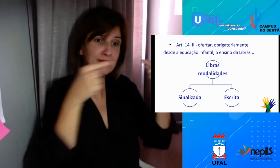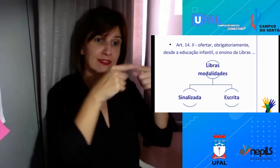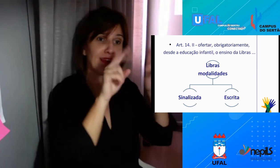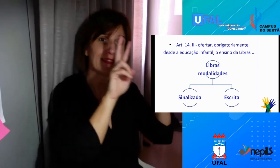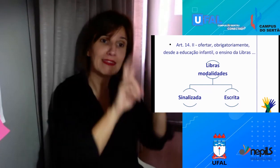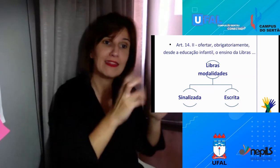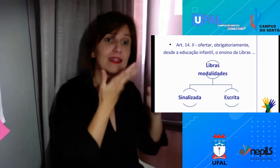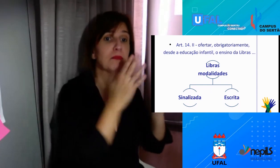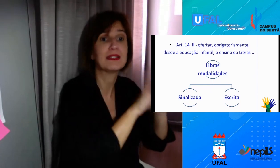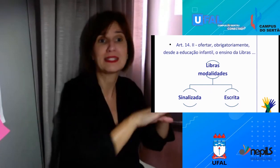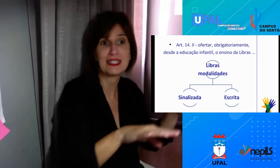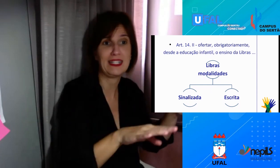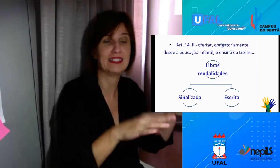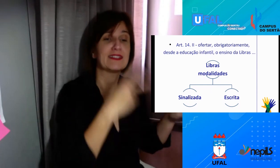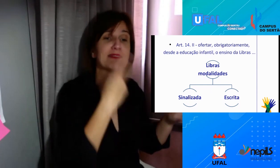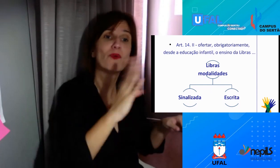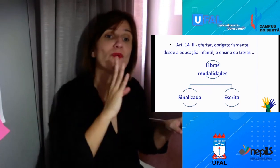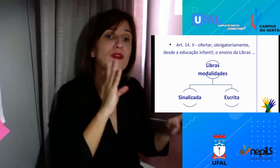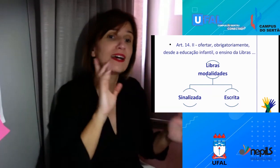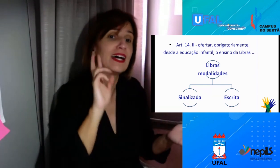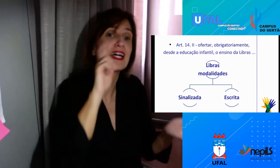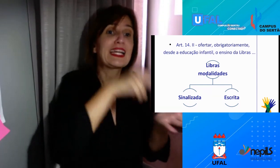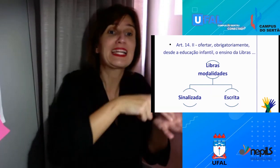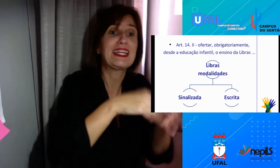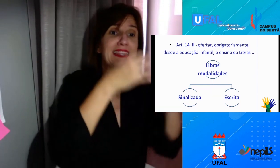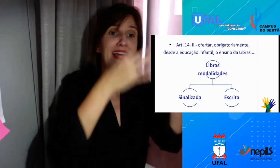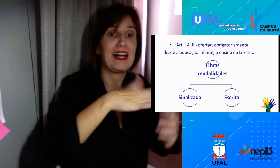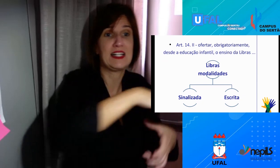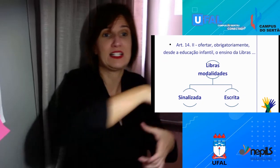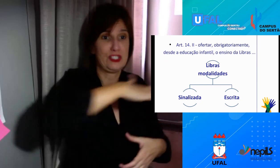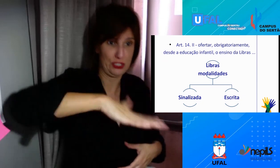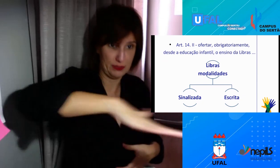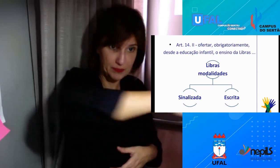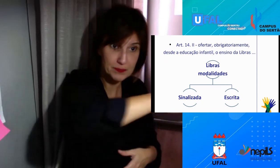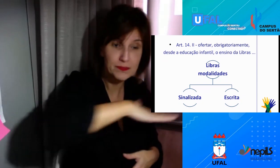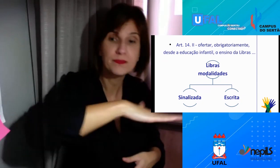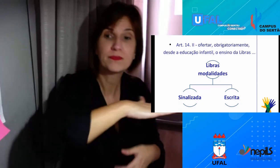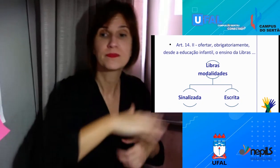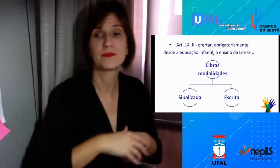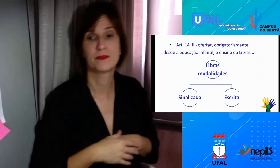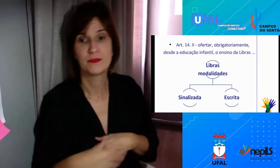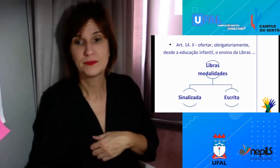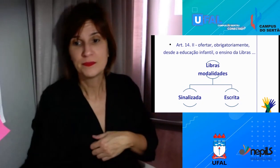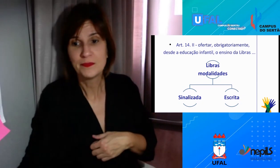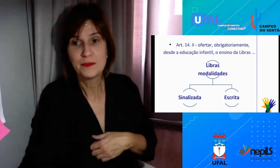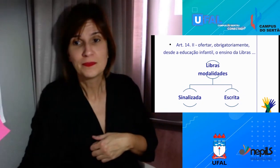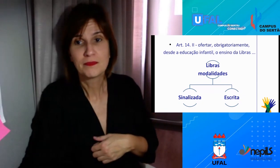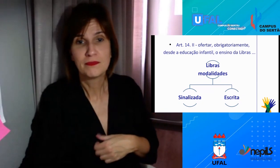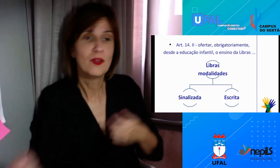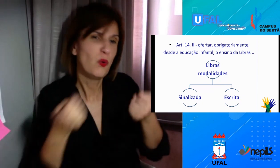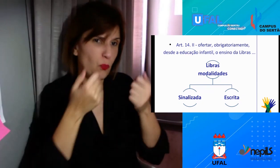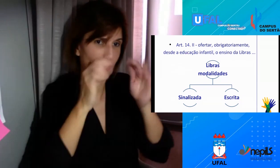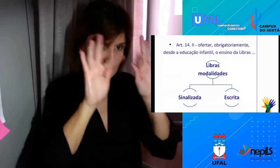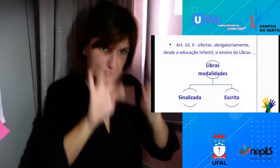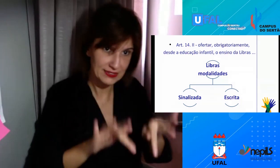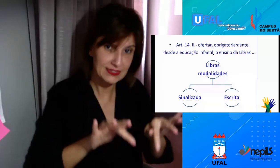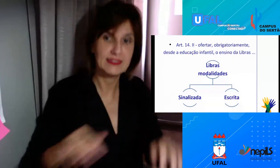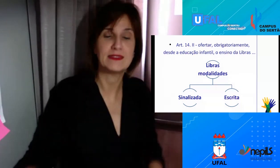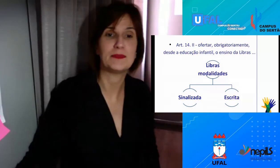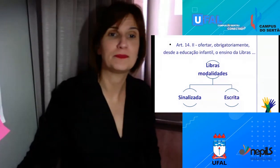sou professora, né, e sei que a gente busca sempre isso. Então, quando se trabalha com crianças, é importante que se pense materiais